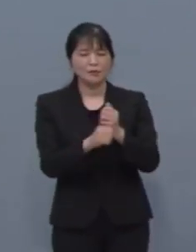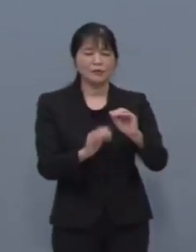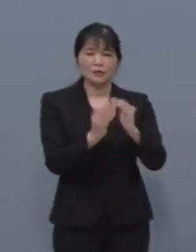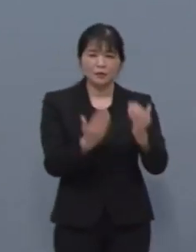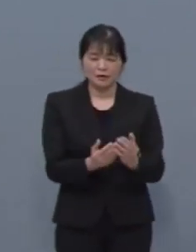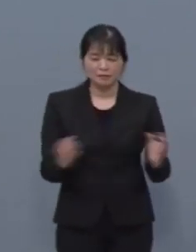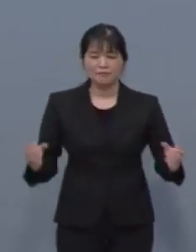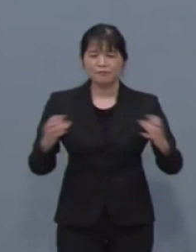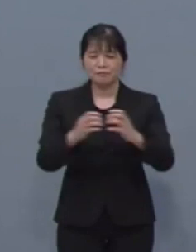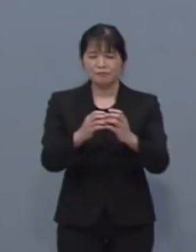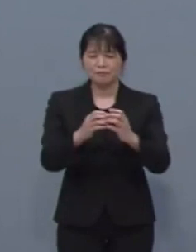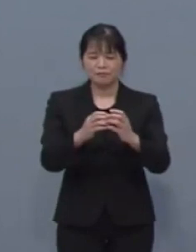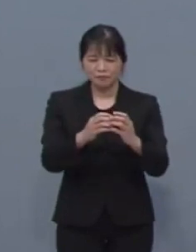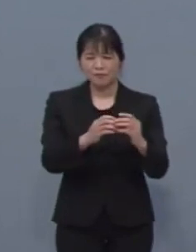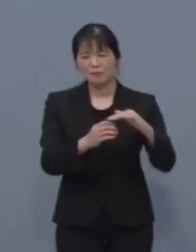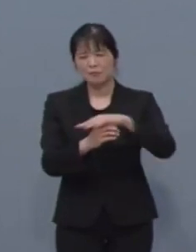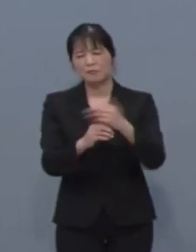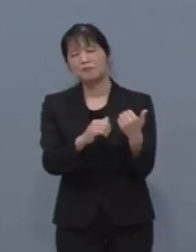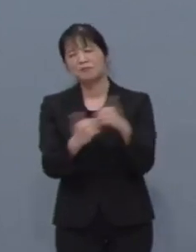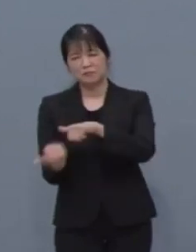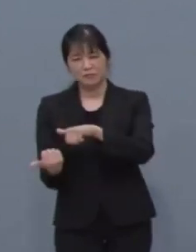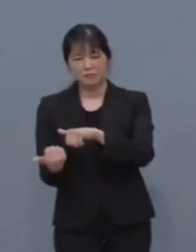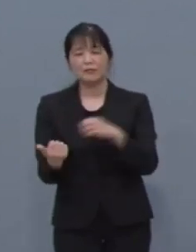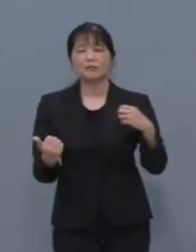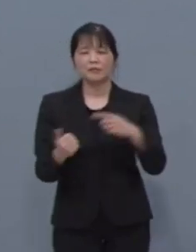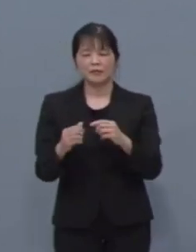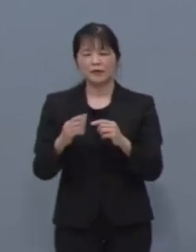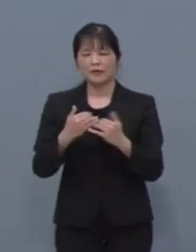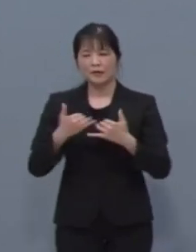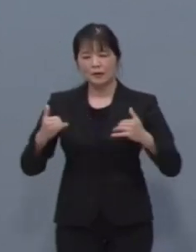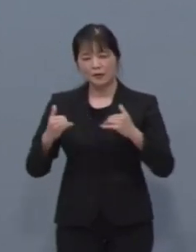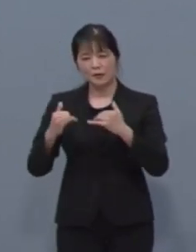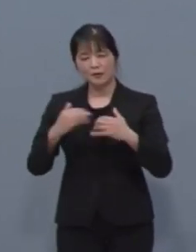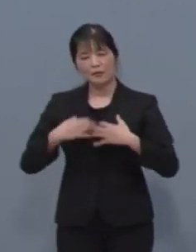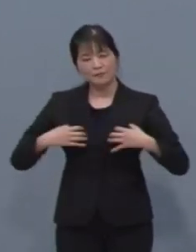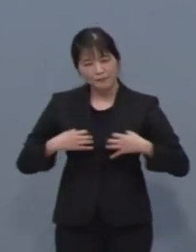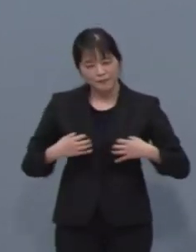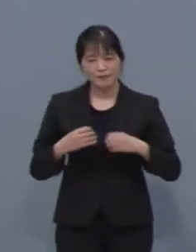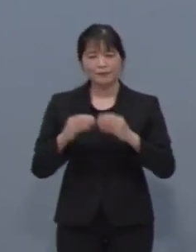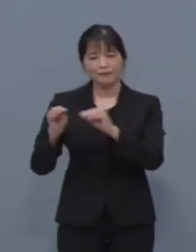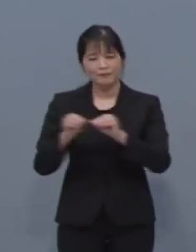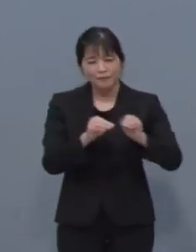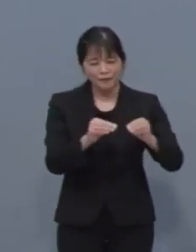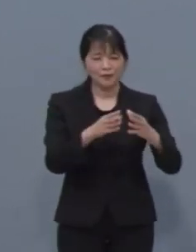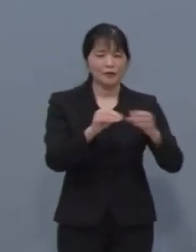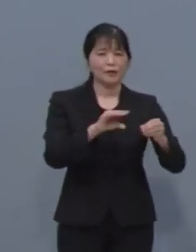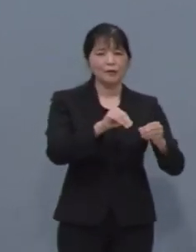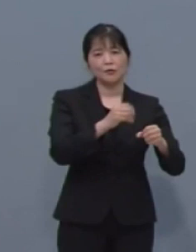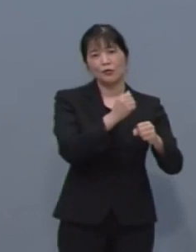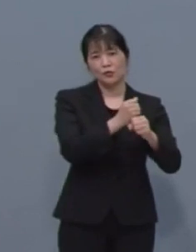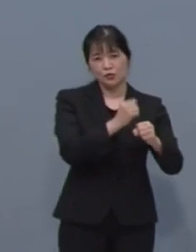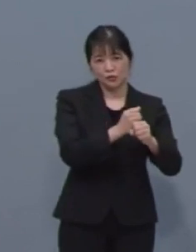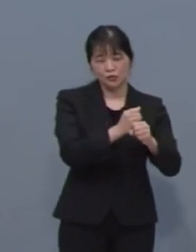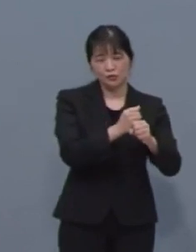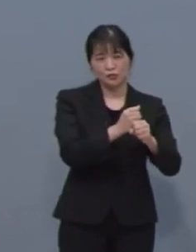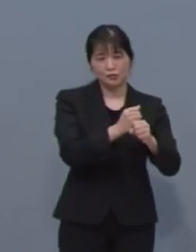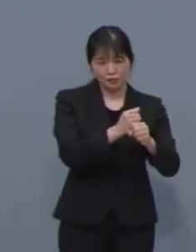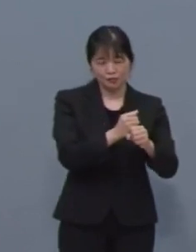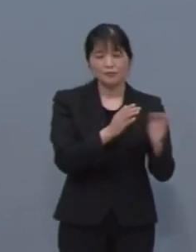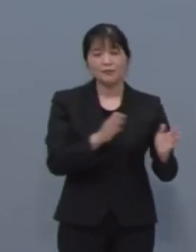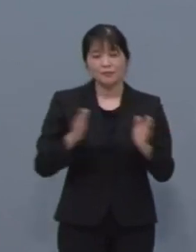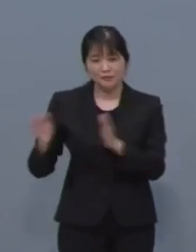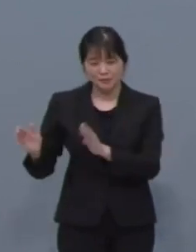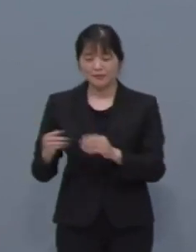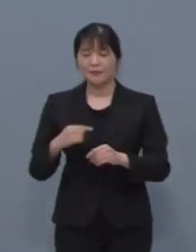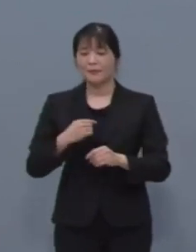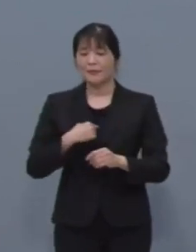なる人間の人体の構造真似て国土建設せよですところで私の現在の夢ば千葉県